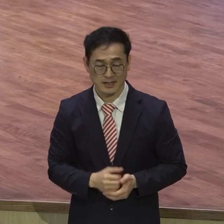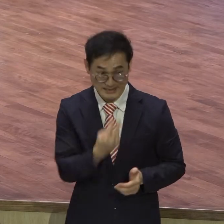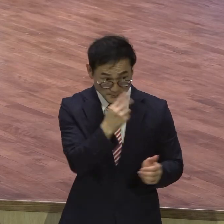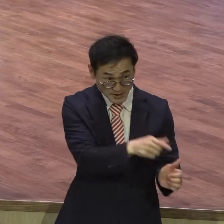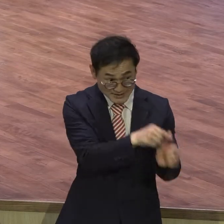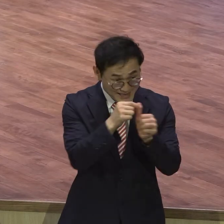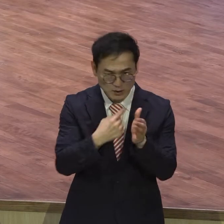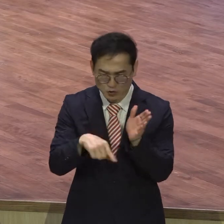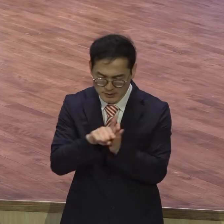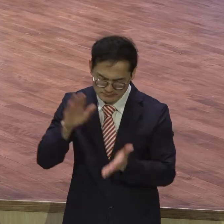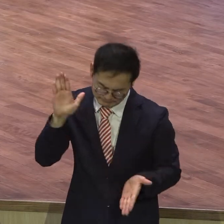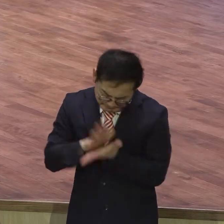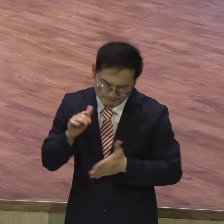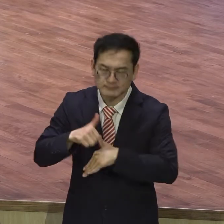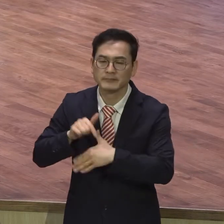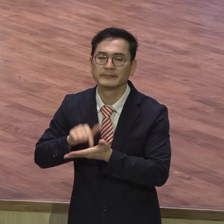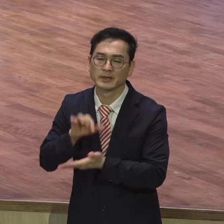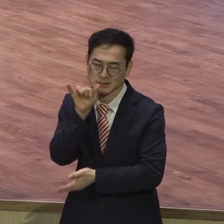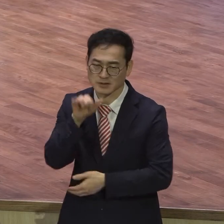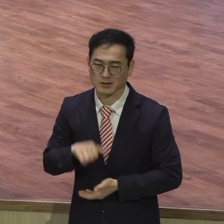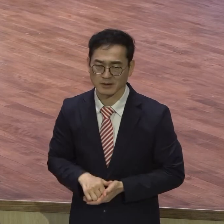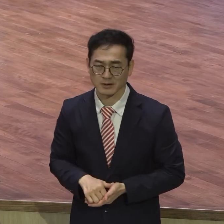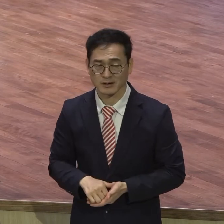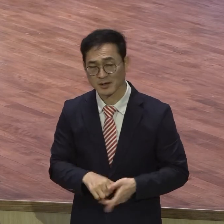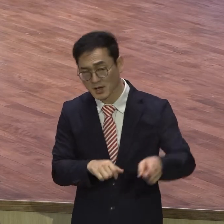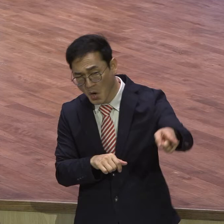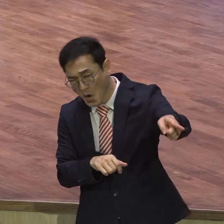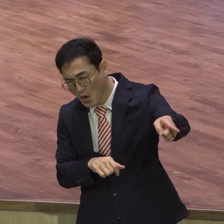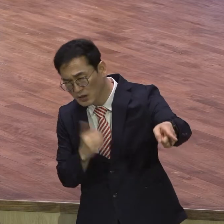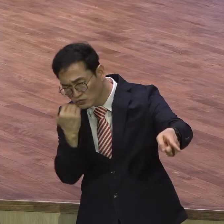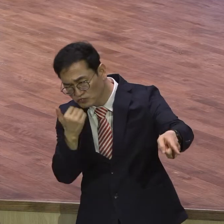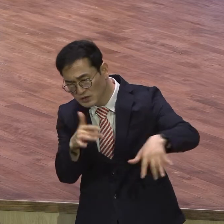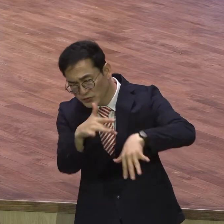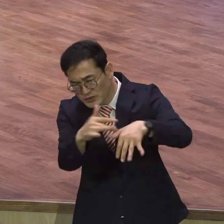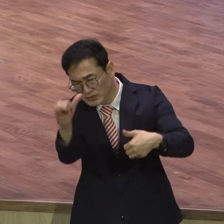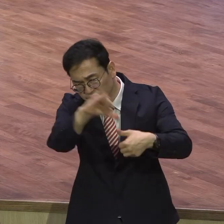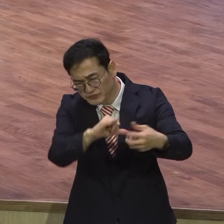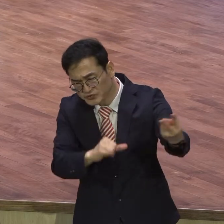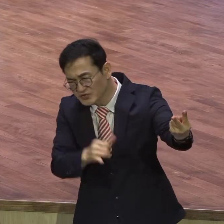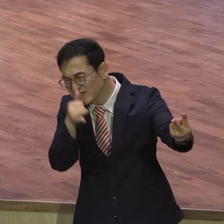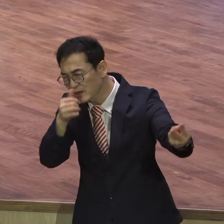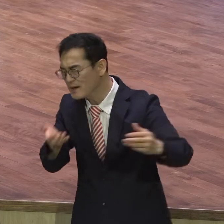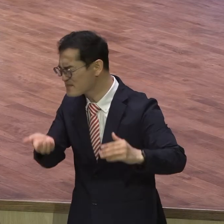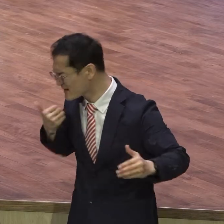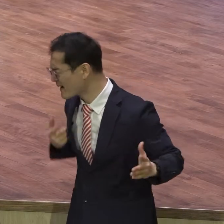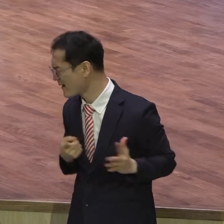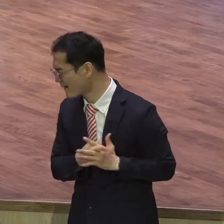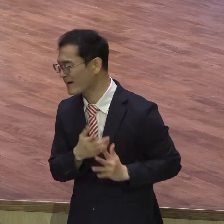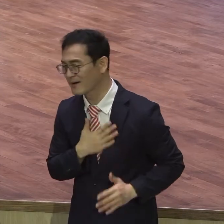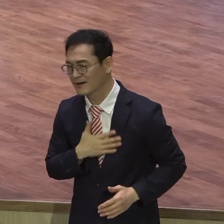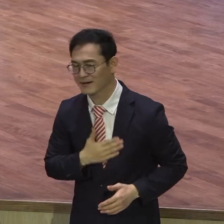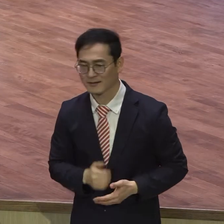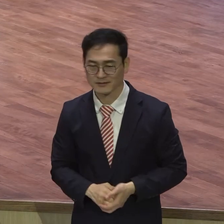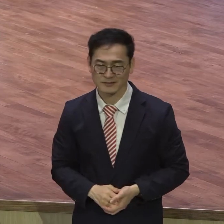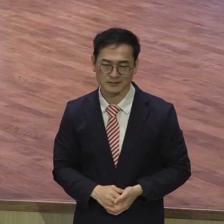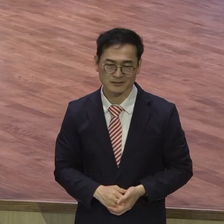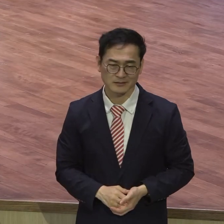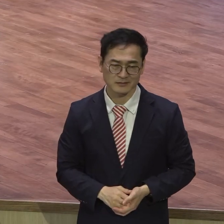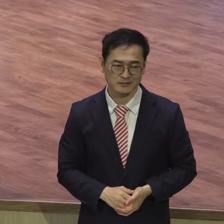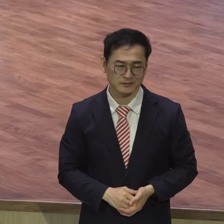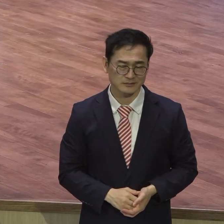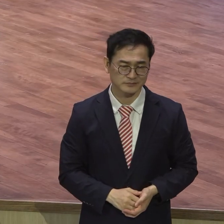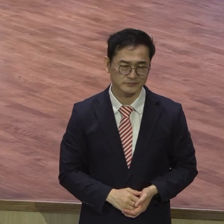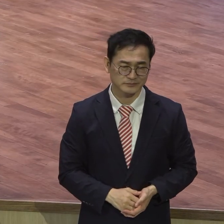예수님은 다 아시잖아요 건너가면 누가 있고 다 아시잖아요 그런데 이렇게 귀신이 쫓겨가고 이 두 사람을